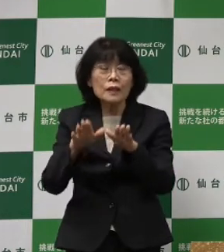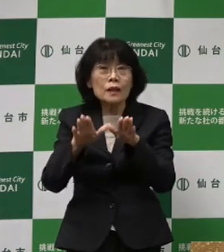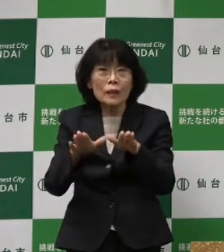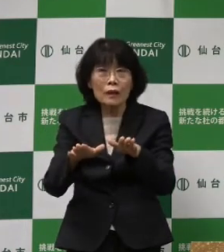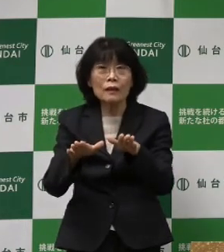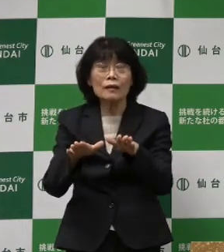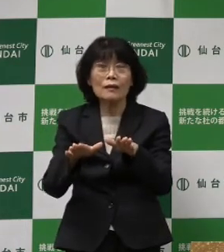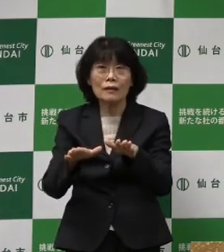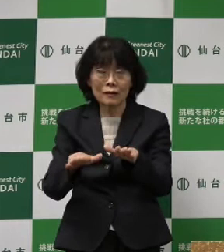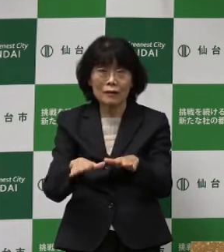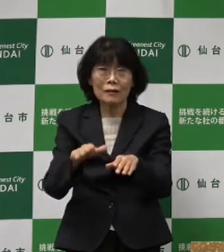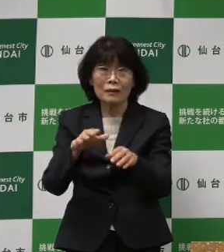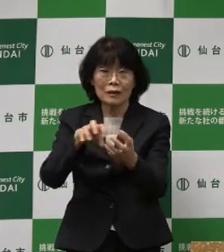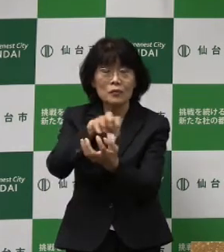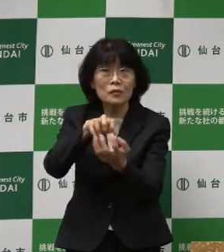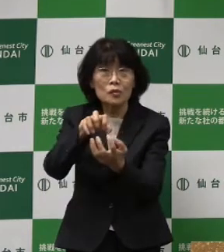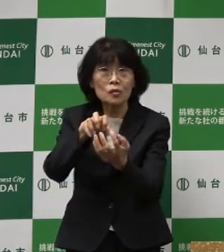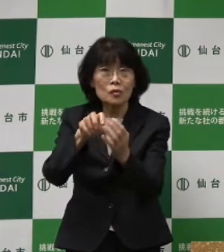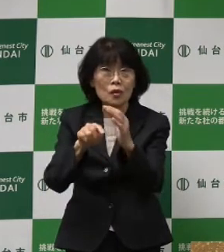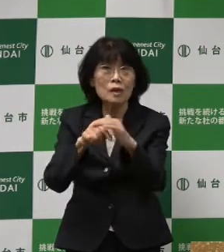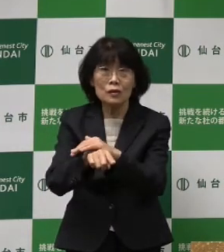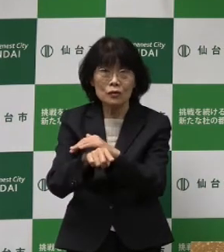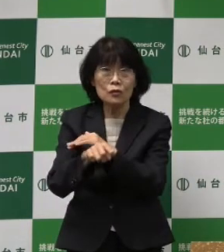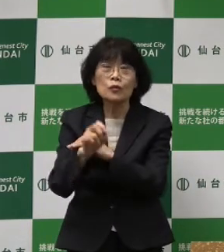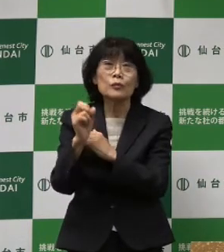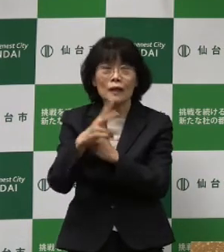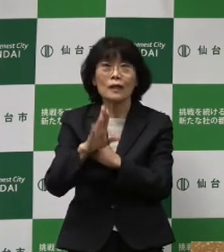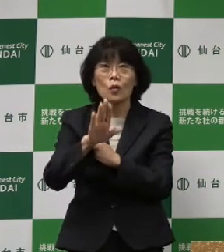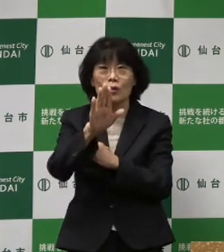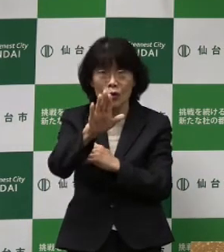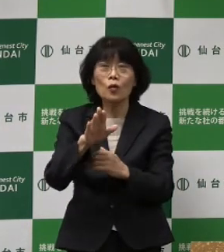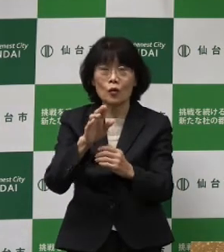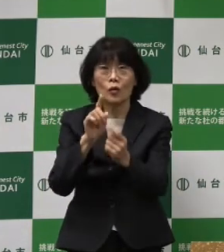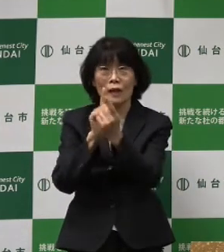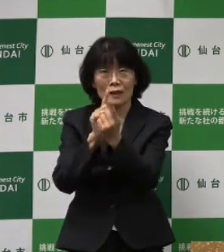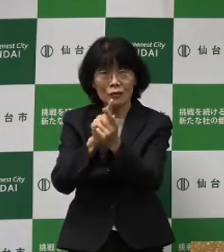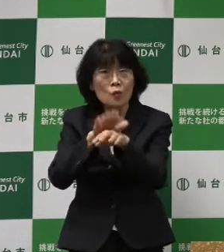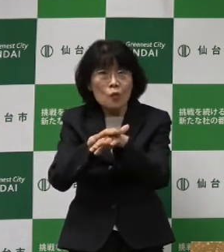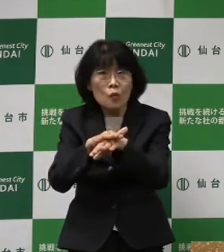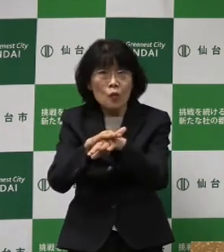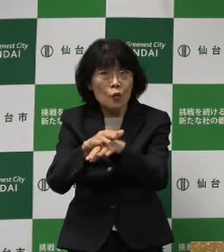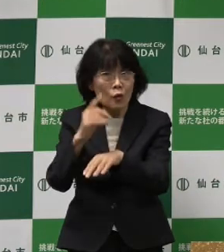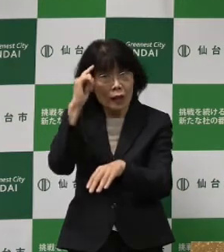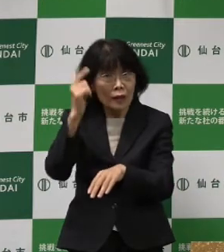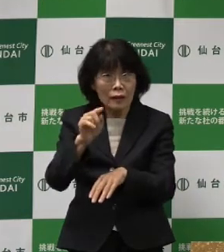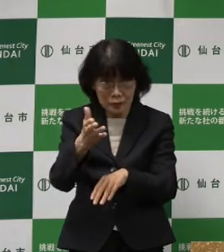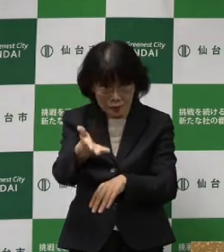で原因だったりとか今後の対策みたいなのは1週間の結構考えていらっしゃるものが